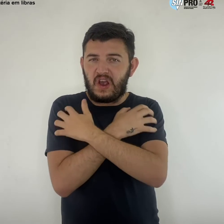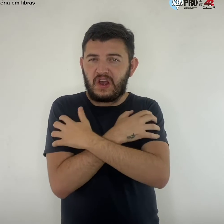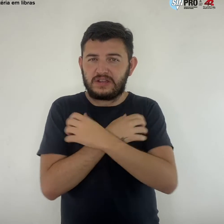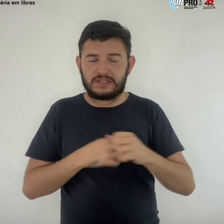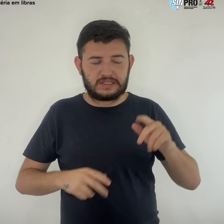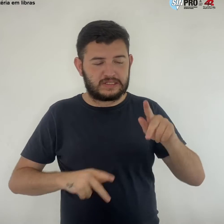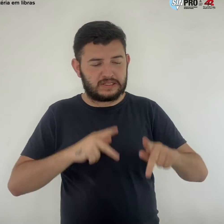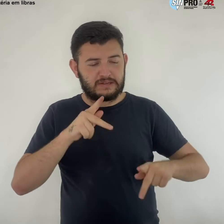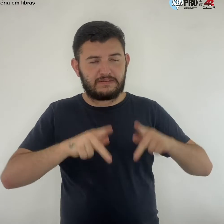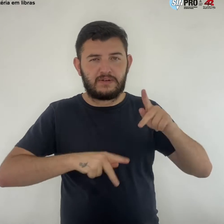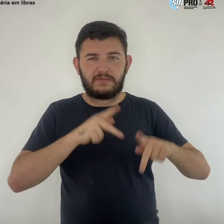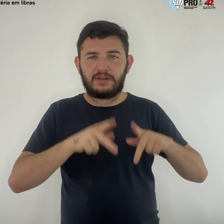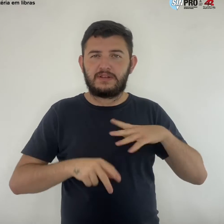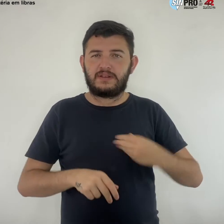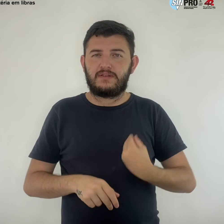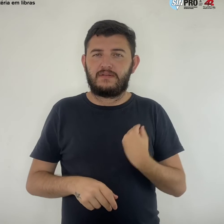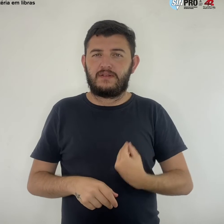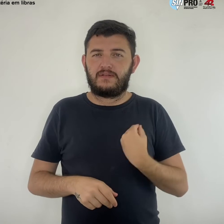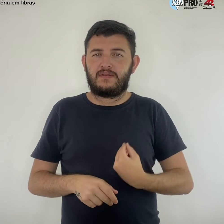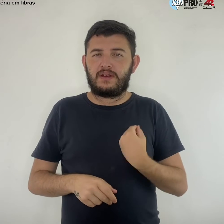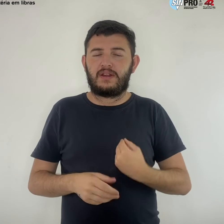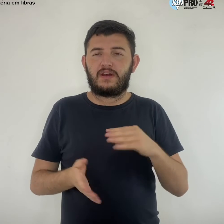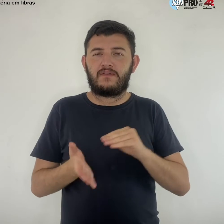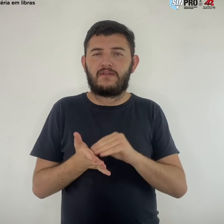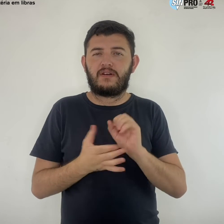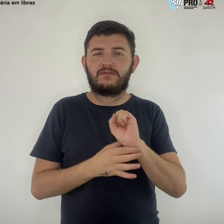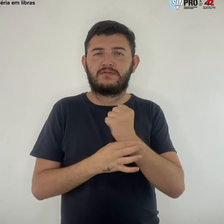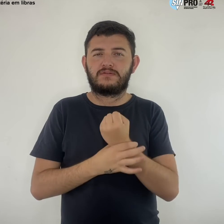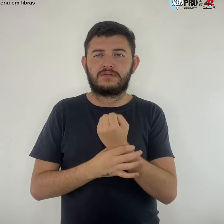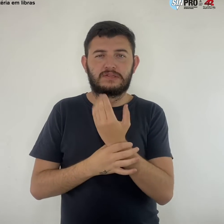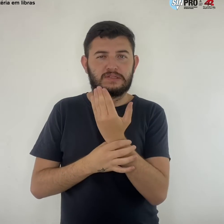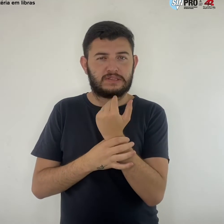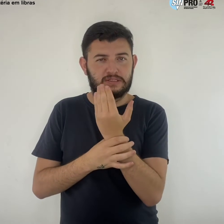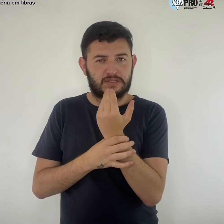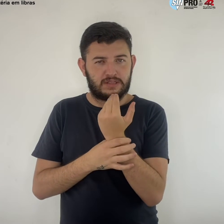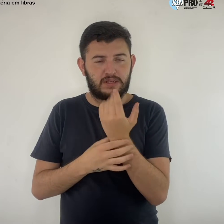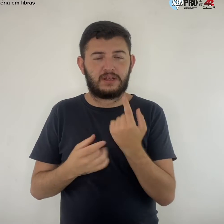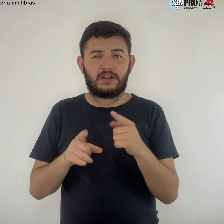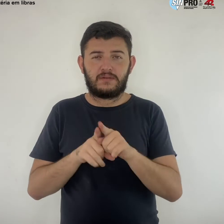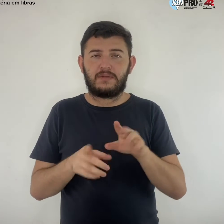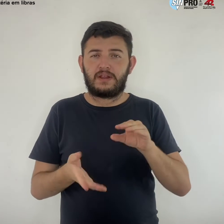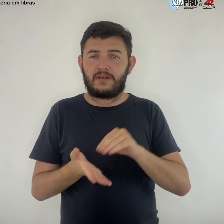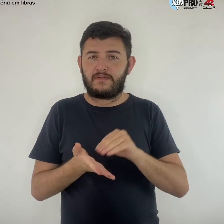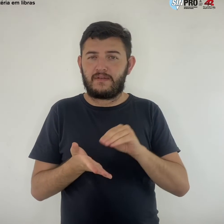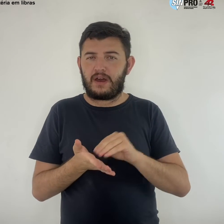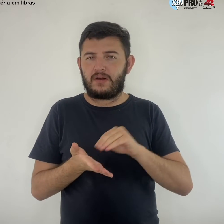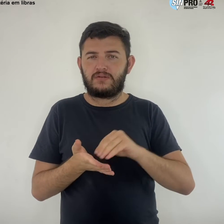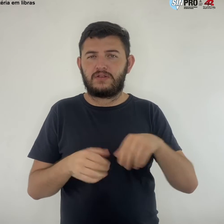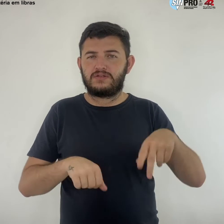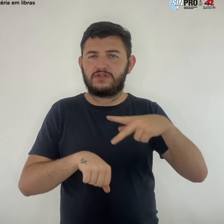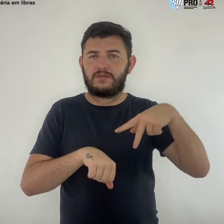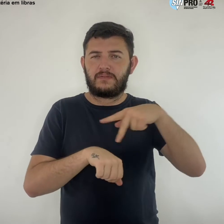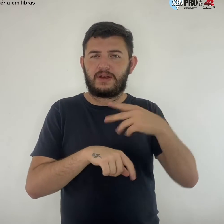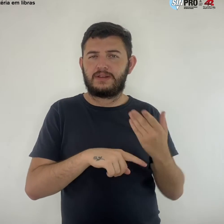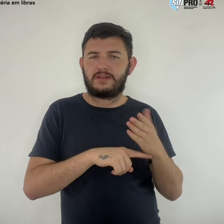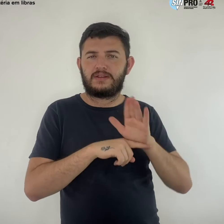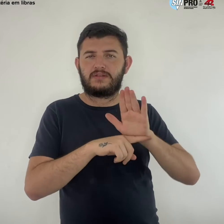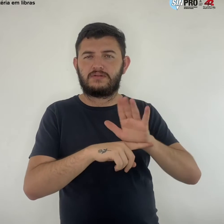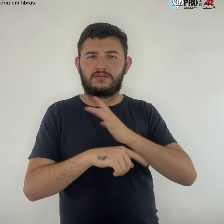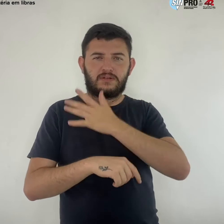intensamente a realidade da insegurança alimentar, da ausência de um Estado amparador,